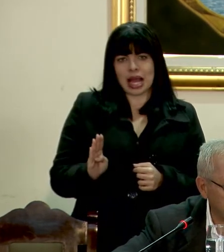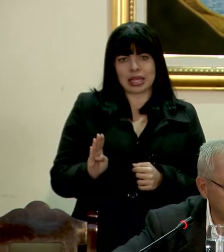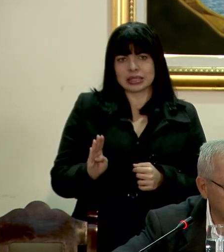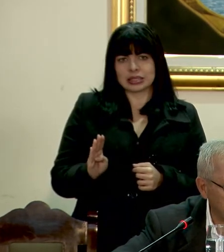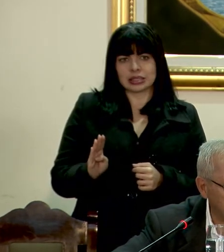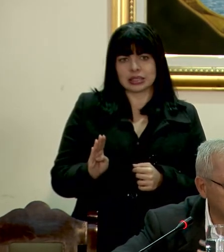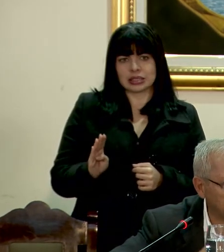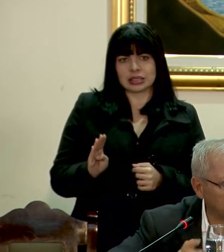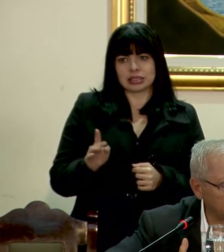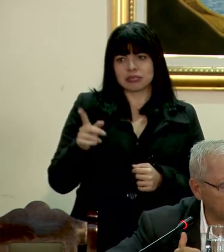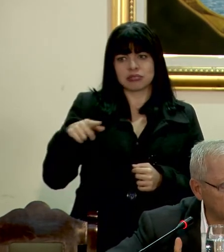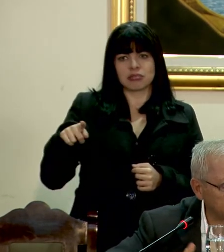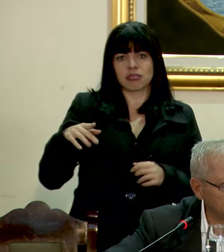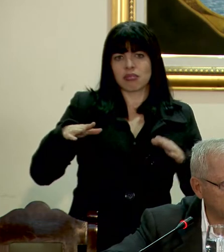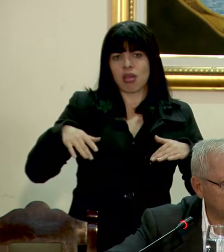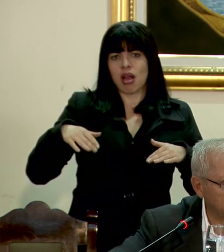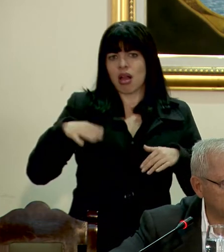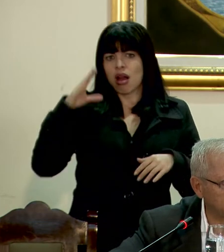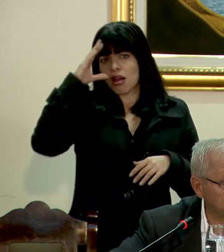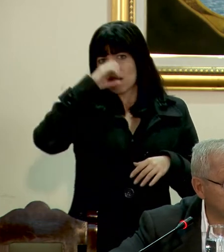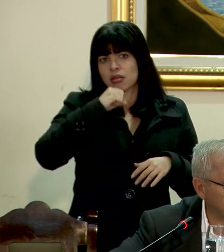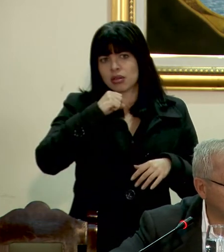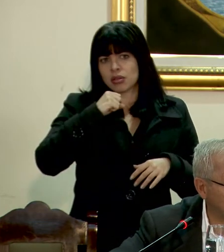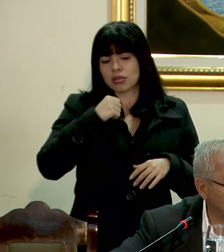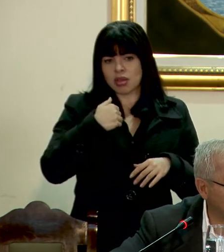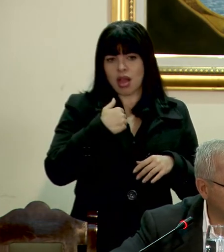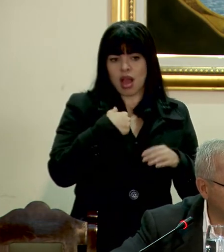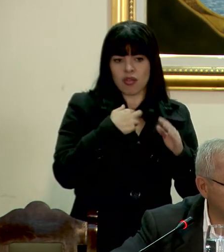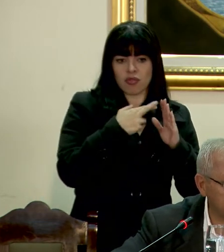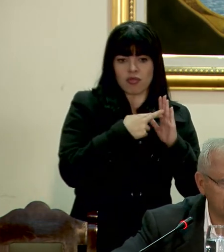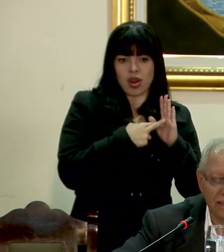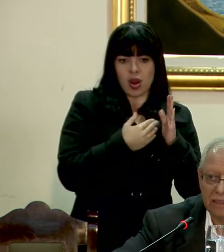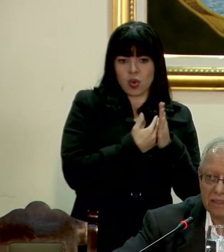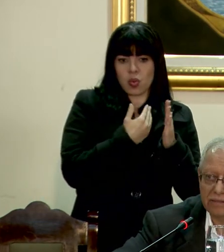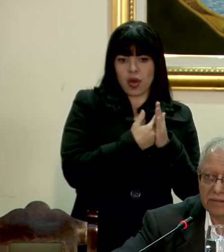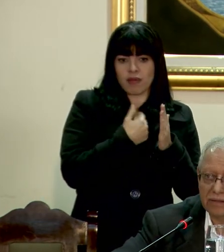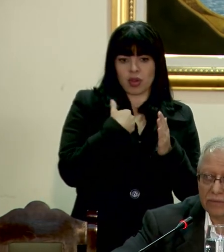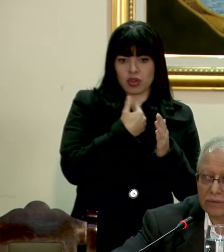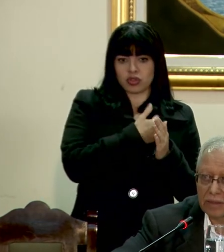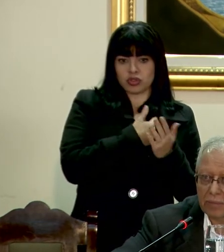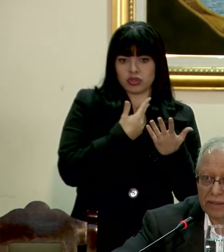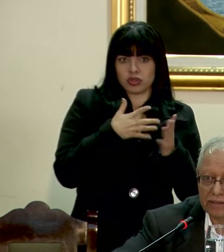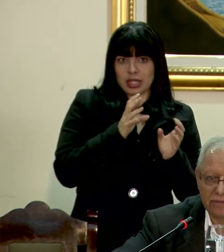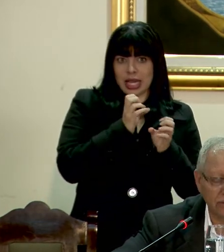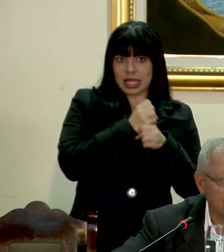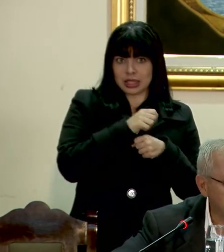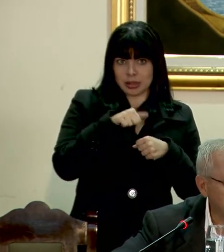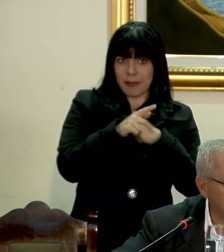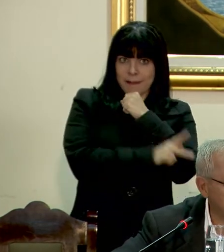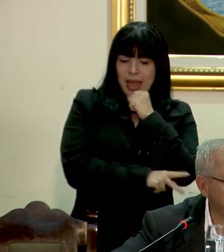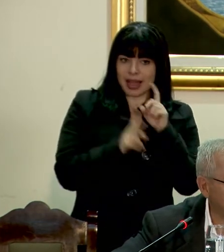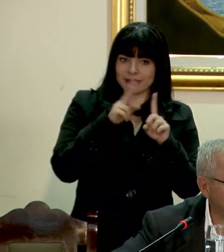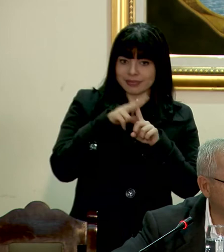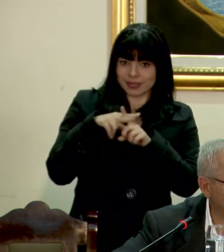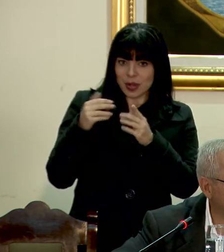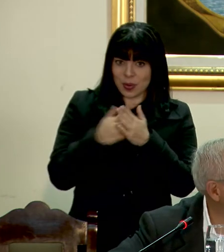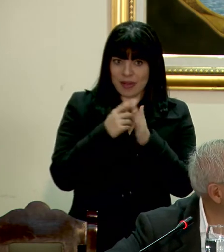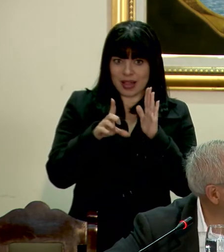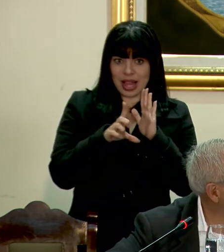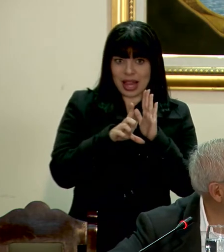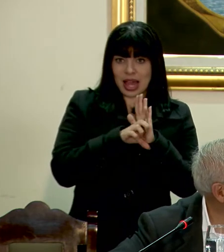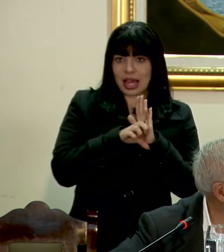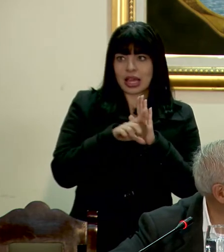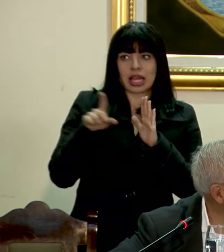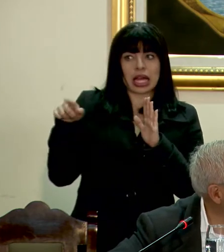no estaba enterado de una serie de regulaciones nuevas que se hicieron en el país. Fue necesario